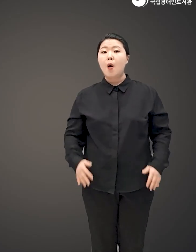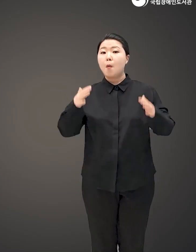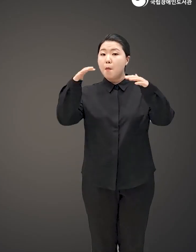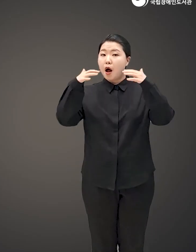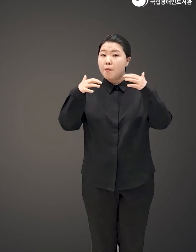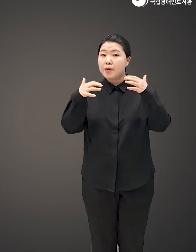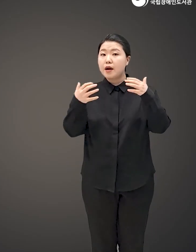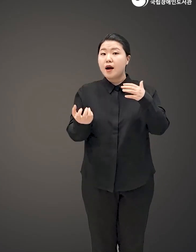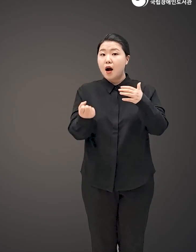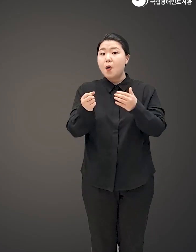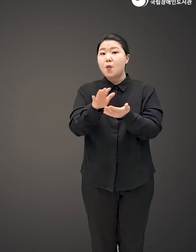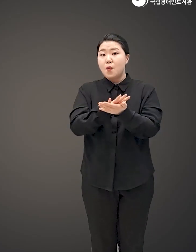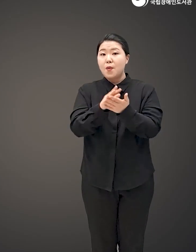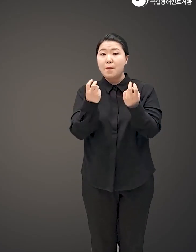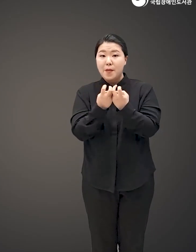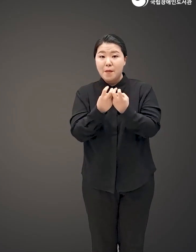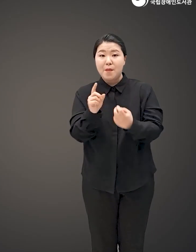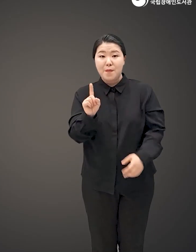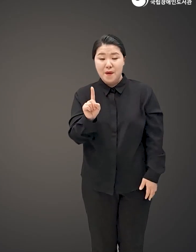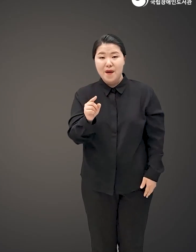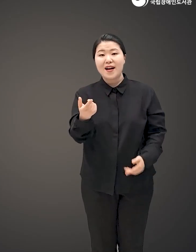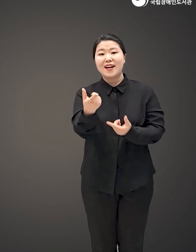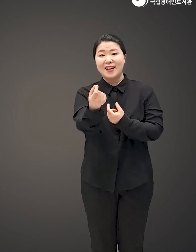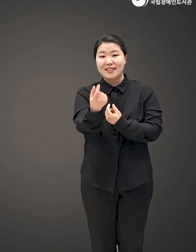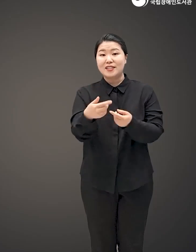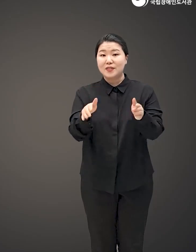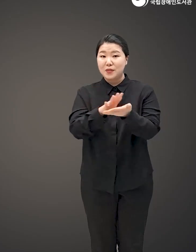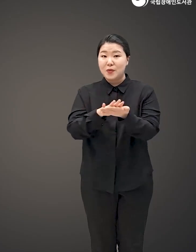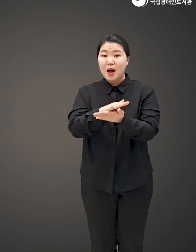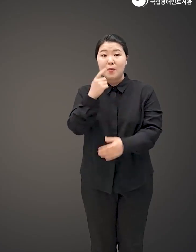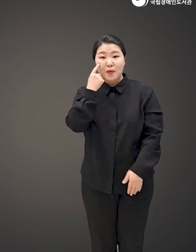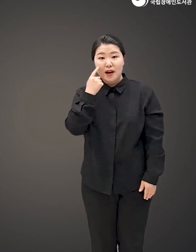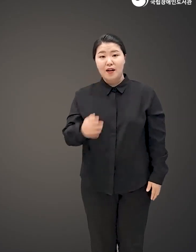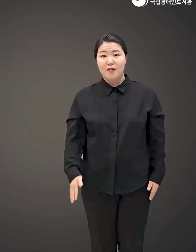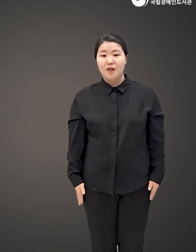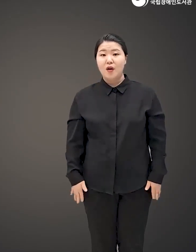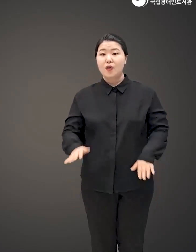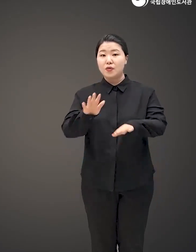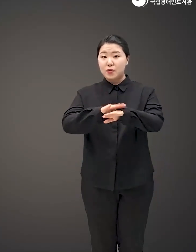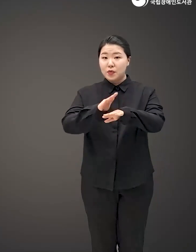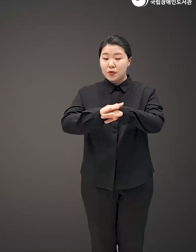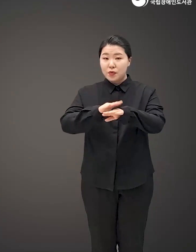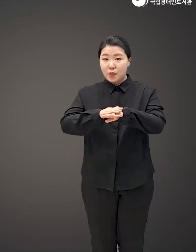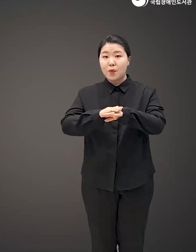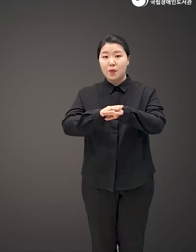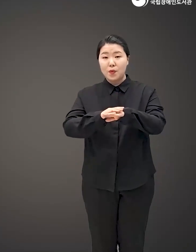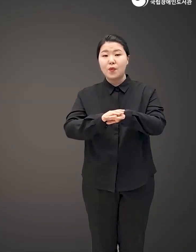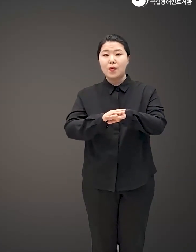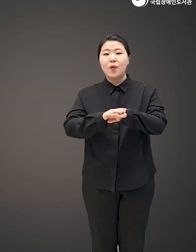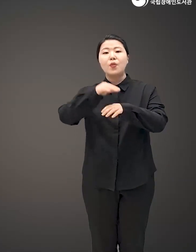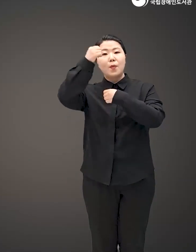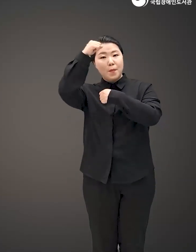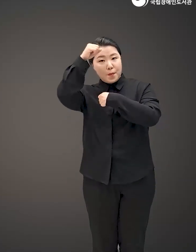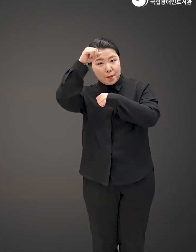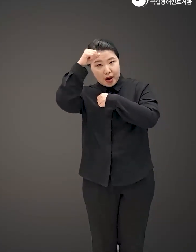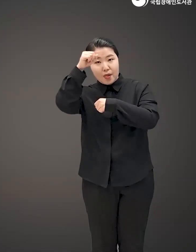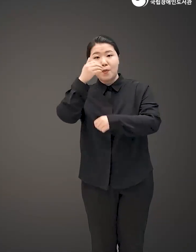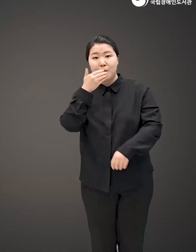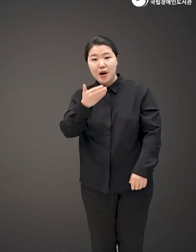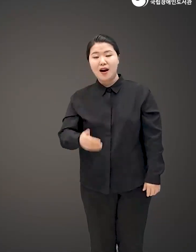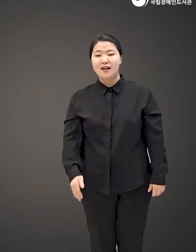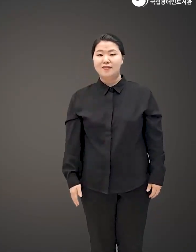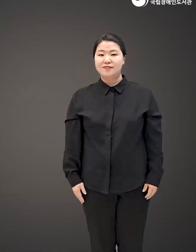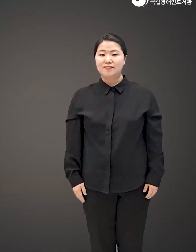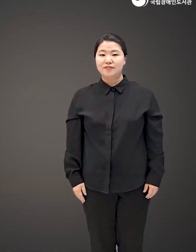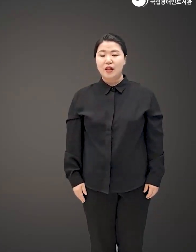수 있을까요? 같이 한번 놀아볼 건데요. 손으로 튕겨도 좋고요. 발로 차도